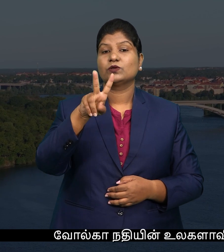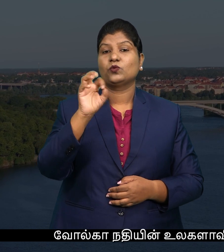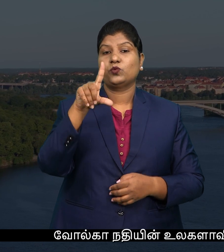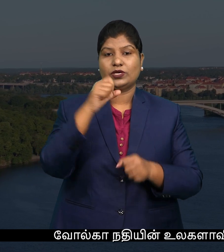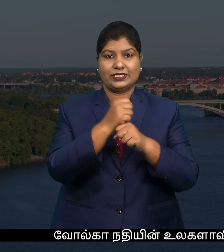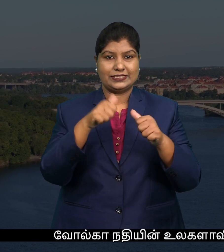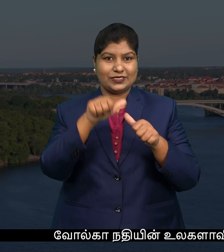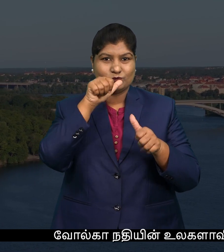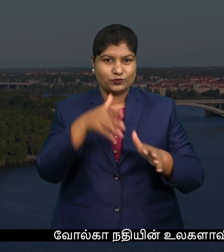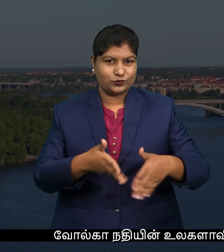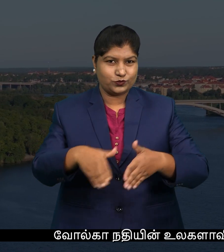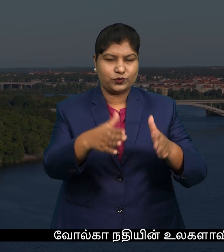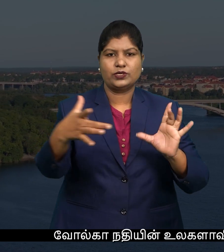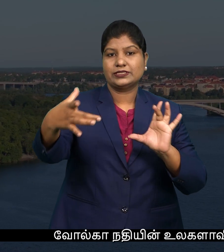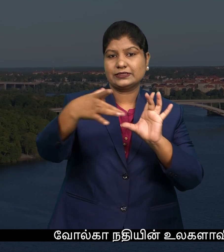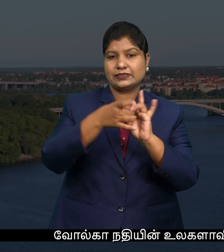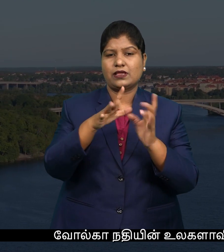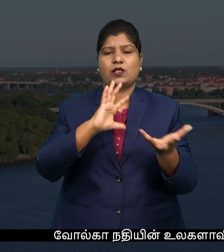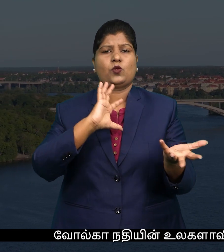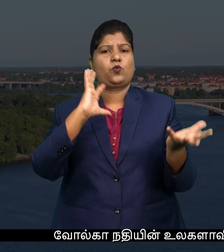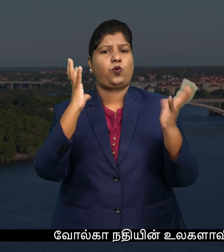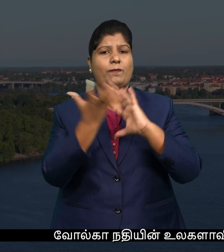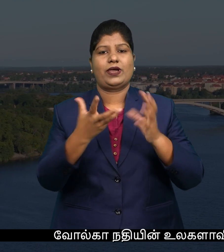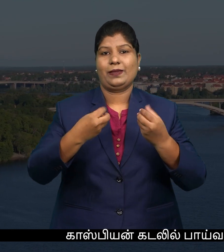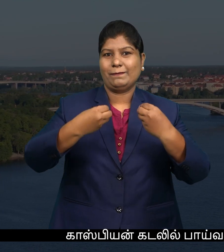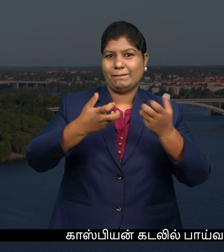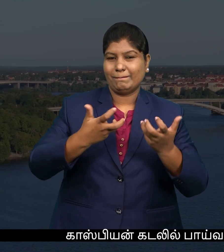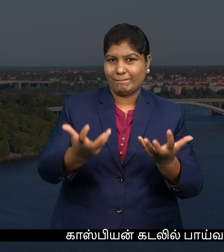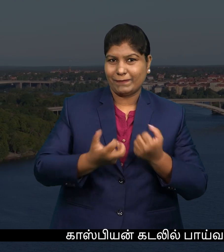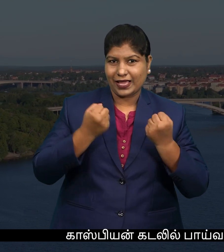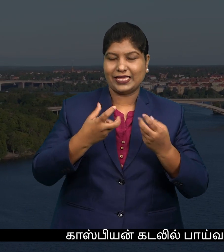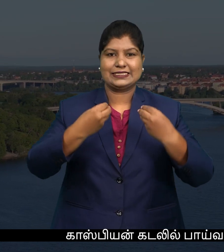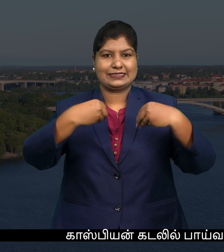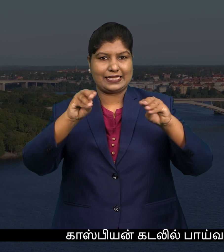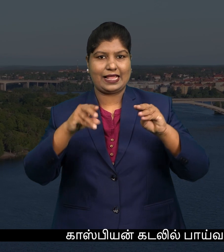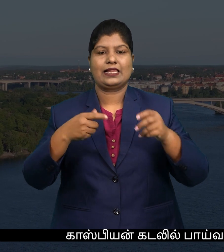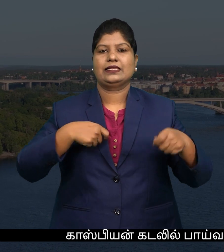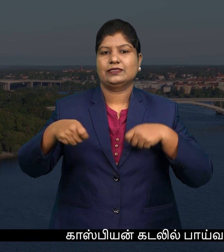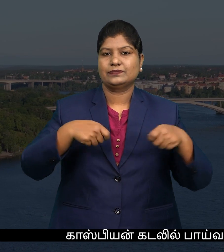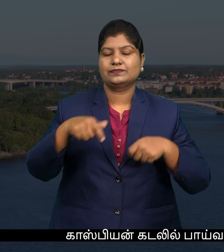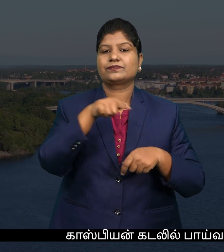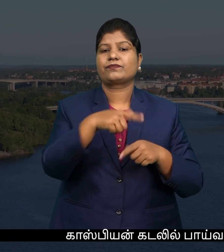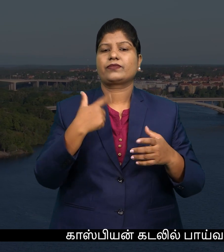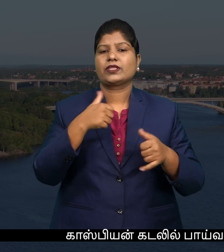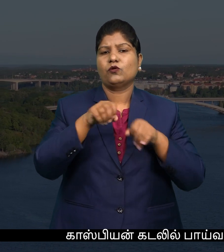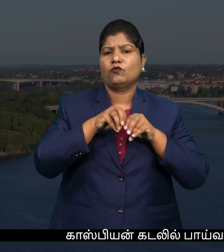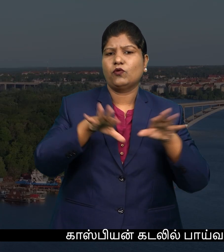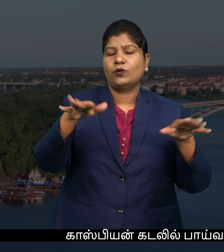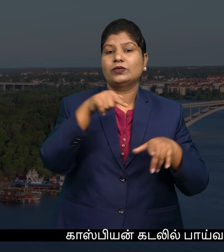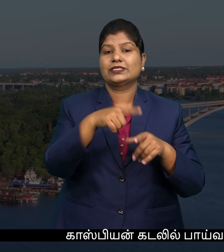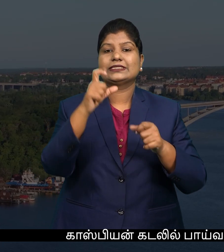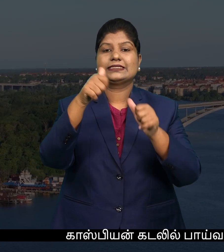வோல்கா நதியின் உலகளாவிய வர்த்தகத்திற்கான இணைப்பு காஸ்பியன் கடலில் பாய்வதாக